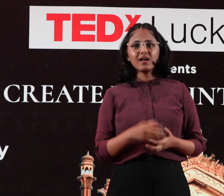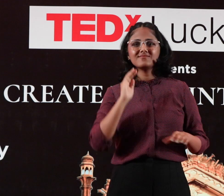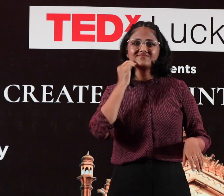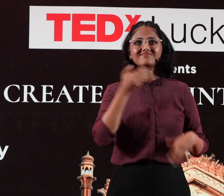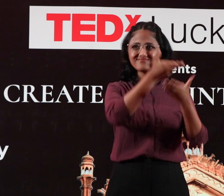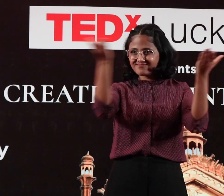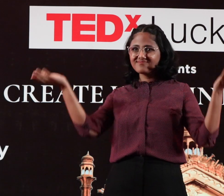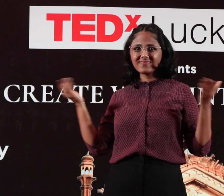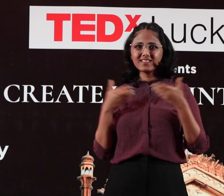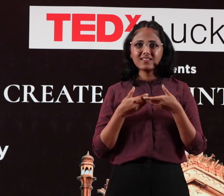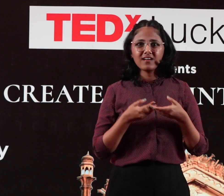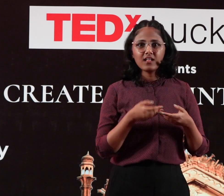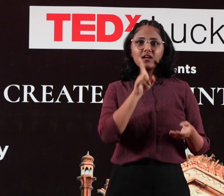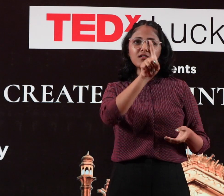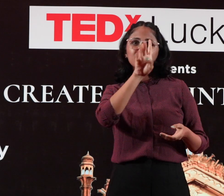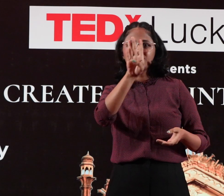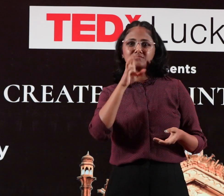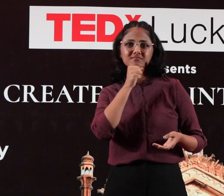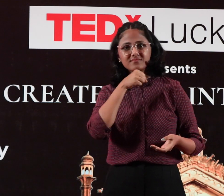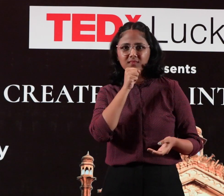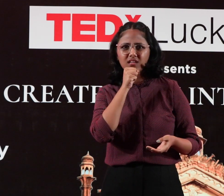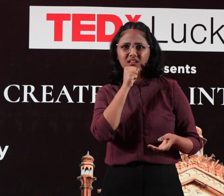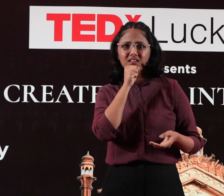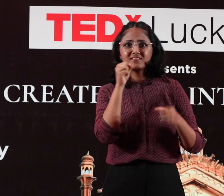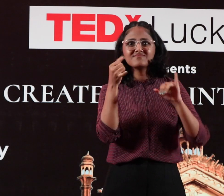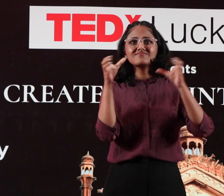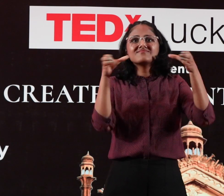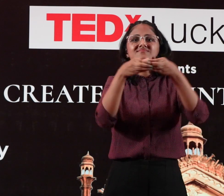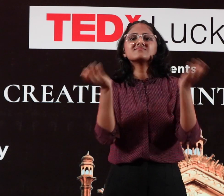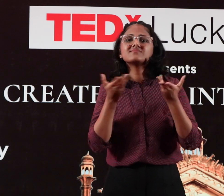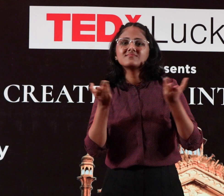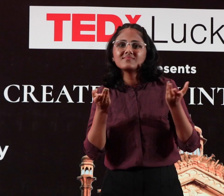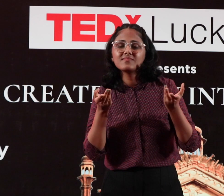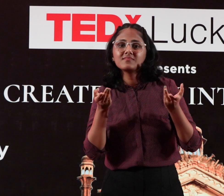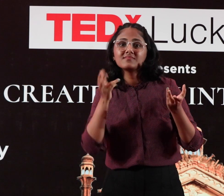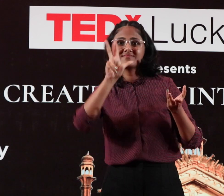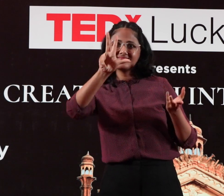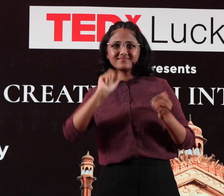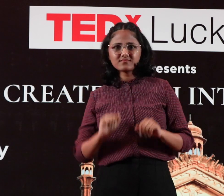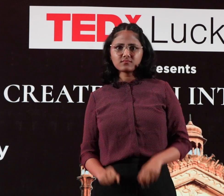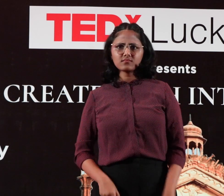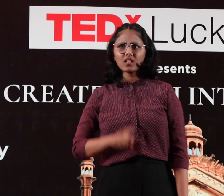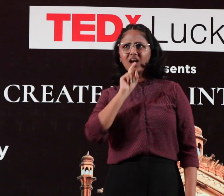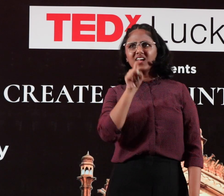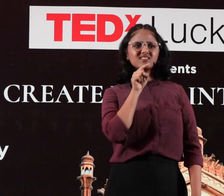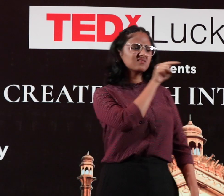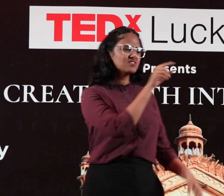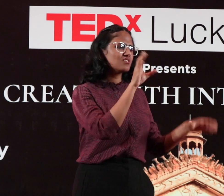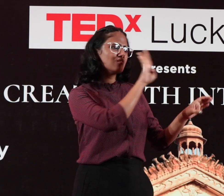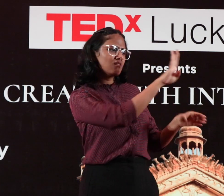9th स्टैंडर्ड में हम लोग पढ़ते हैं, तो वो बच्चा 14 साल का क्यों 4th स्टैंडर्ड में था? ये सवाल मैंने टीचर से पूछा.